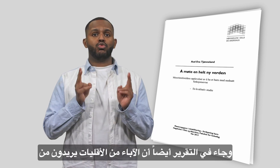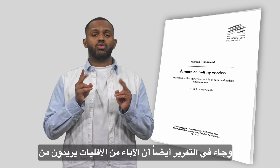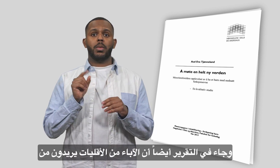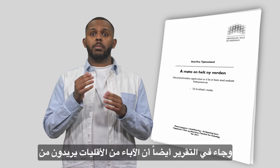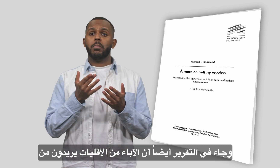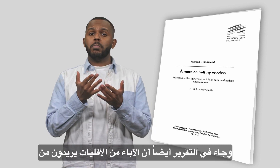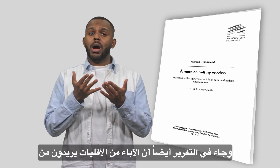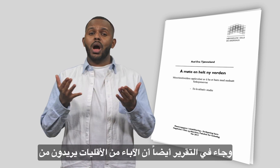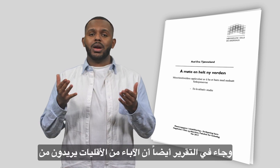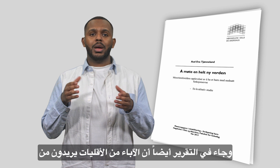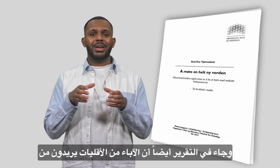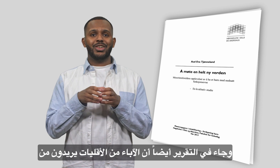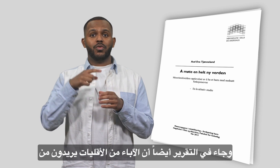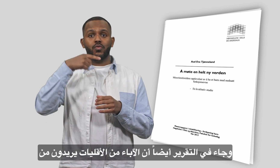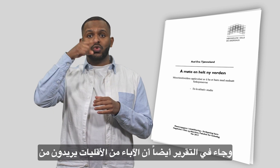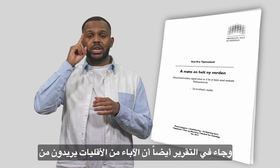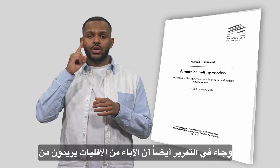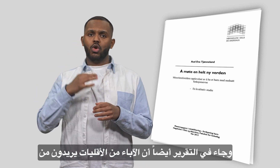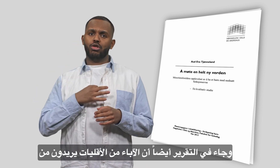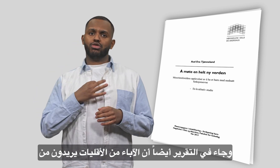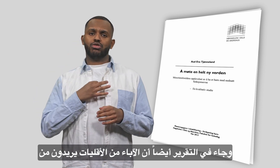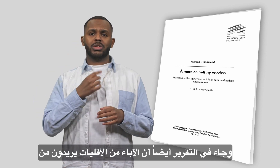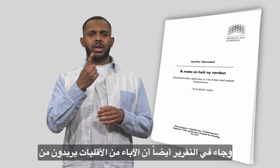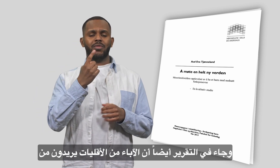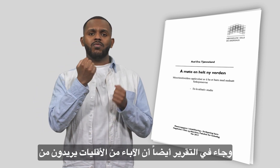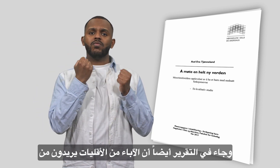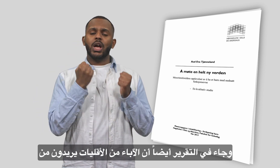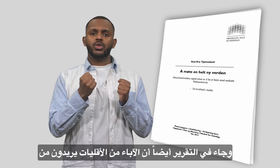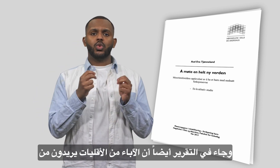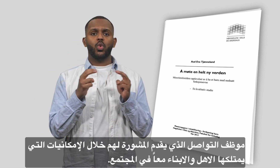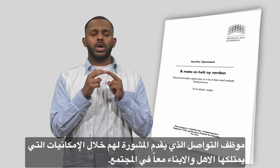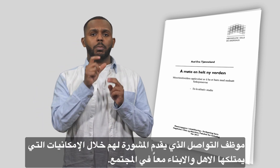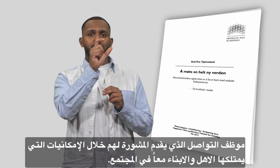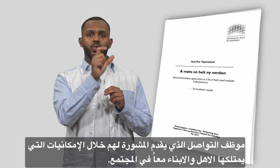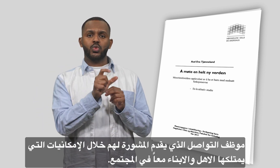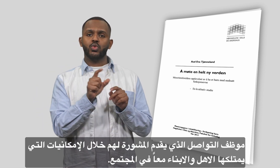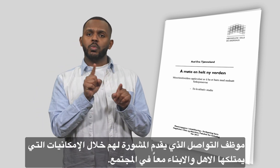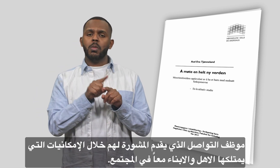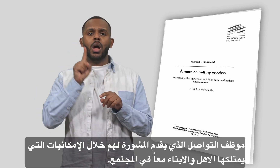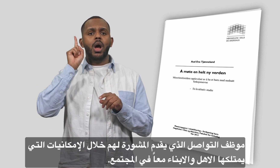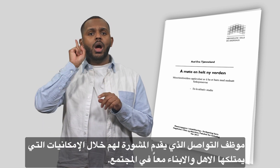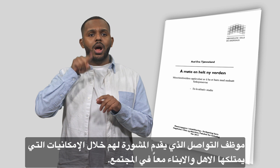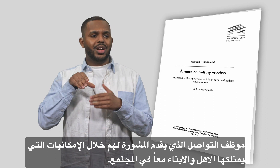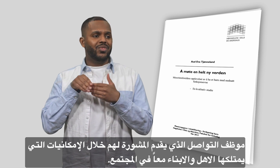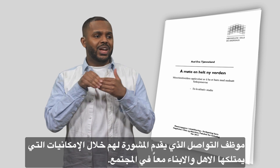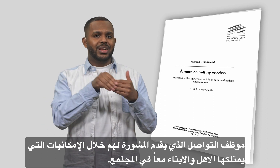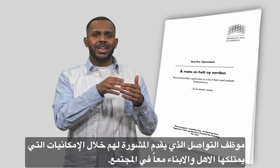وجاء في التقرير أيضاً أن الآباء من الأقليات يريدون من موظف التواصل الذي يقدم المشورة لهم من